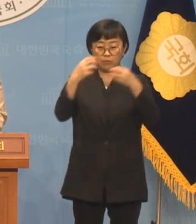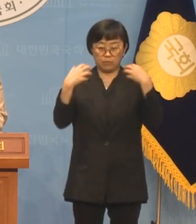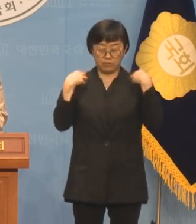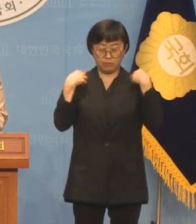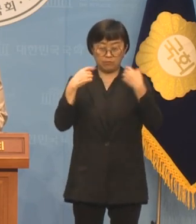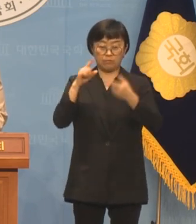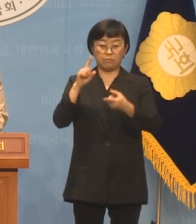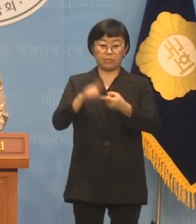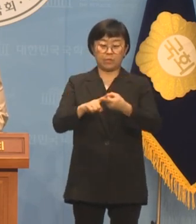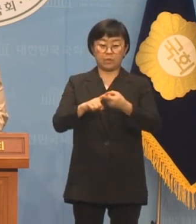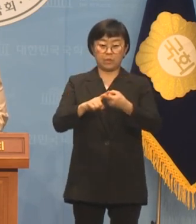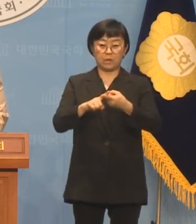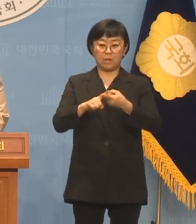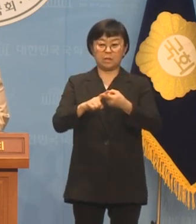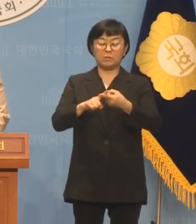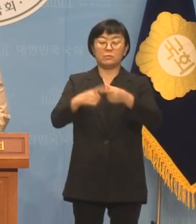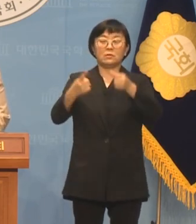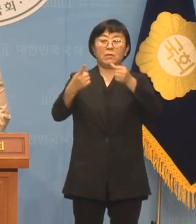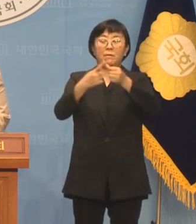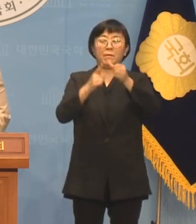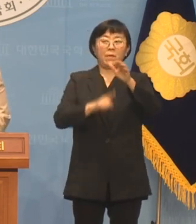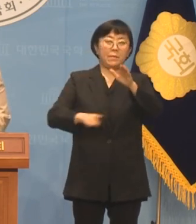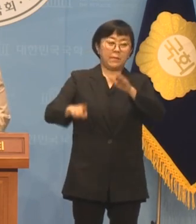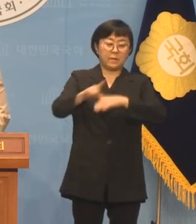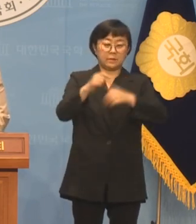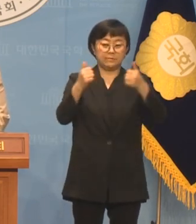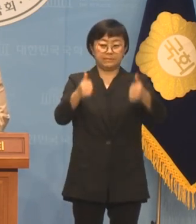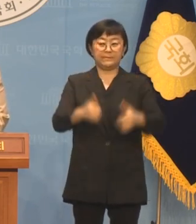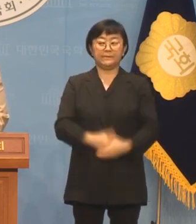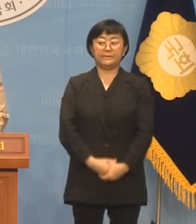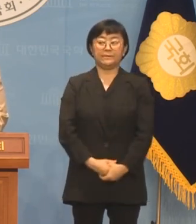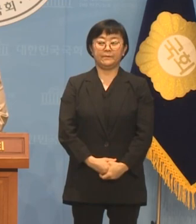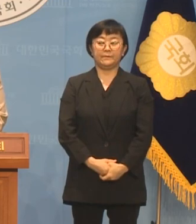정권을 최선두에서 심판하겠습니다.